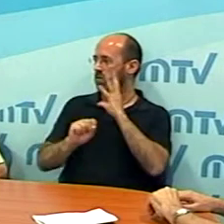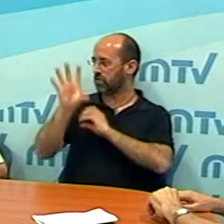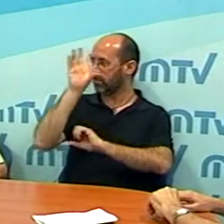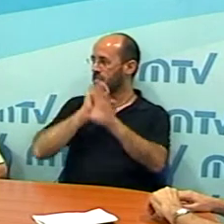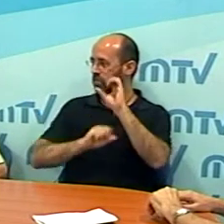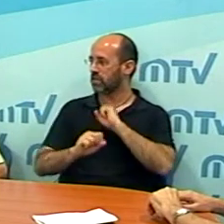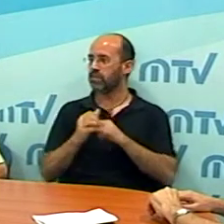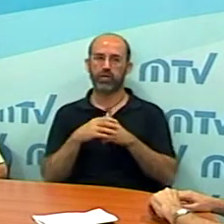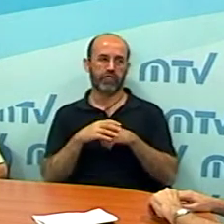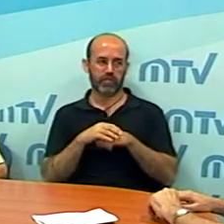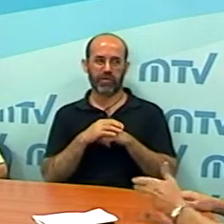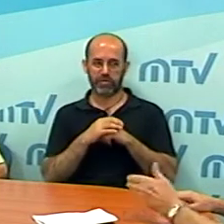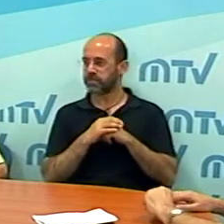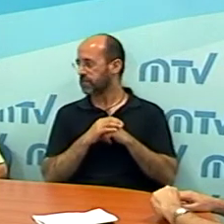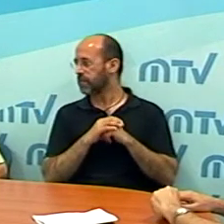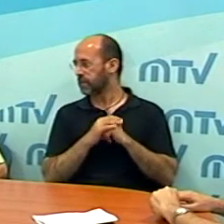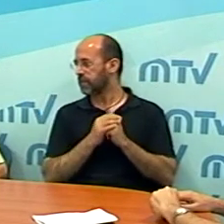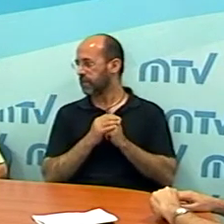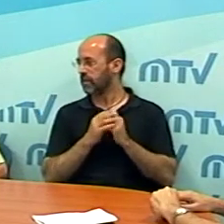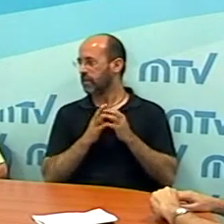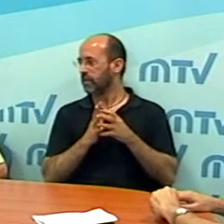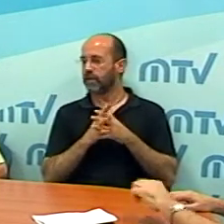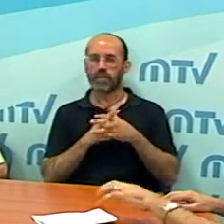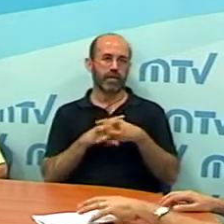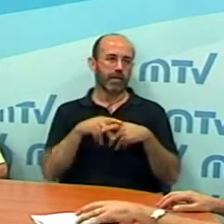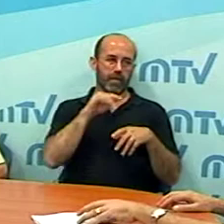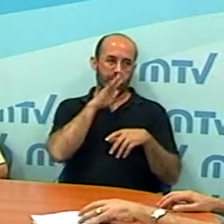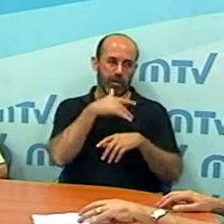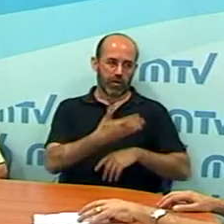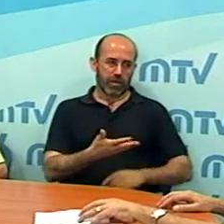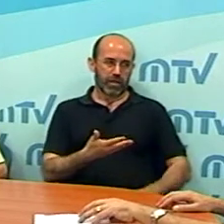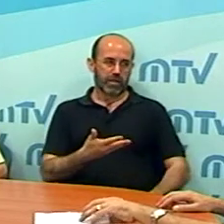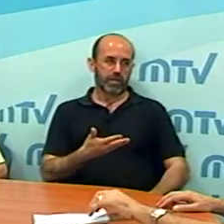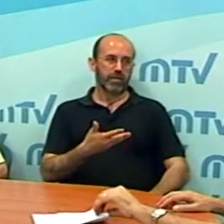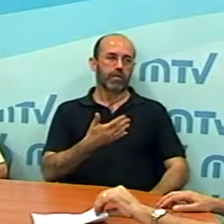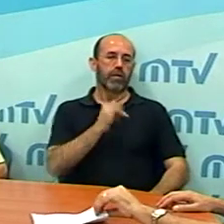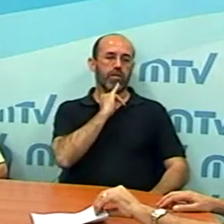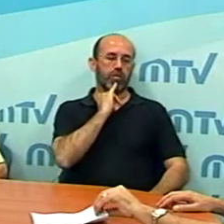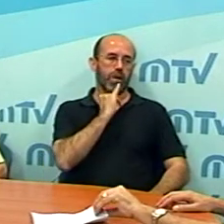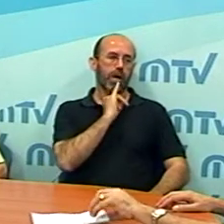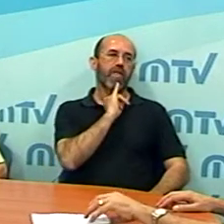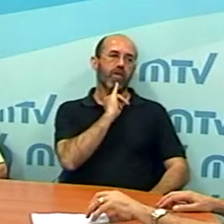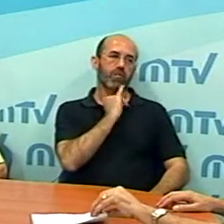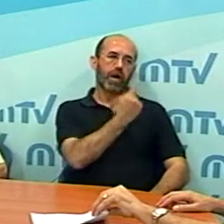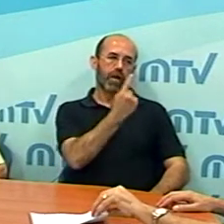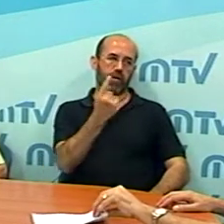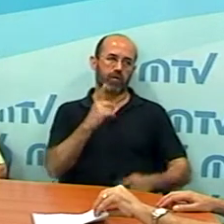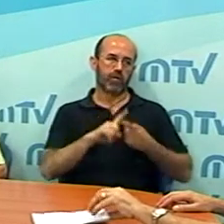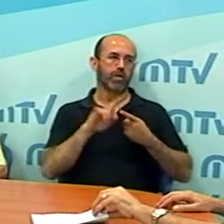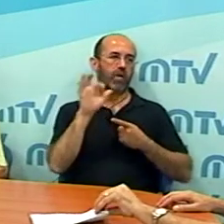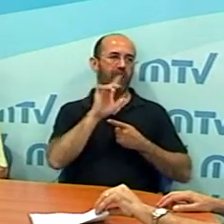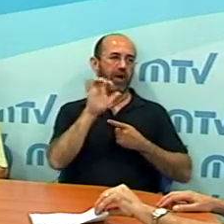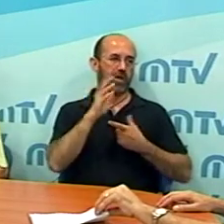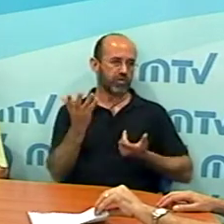tú vas cogiendo todo ese tipo de información. Ahora, cada idioma tiene su alfabeto,